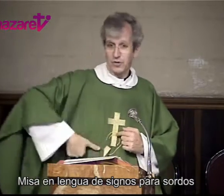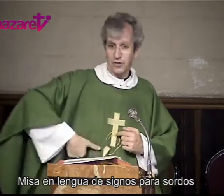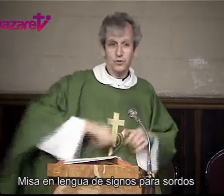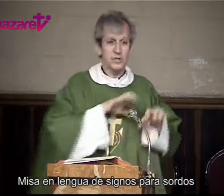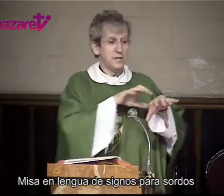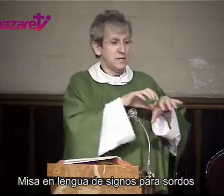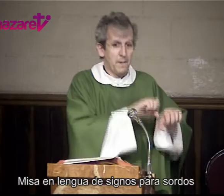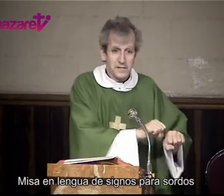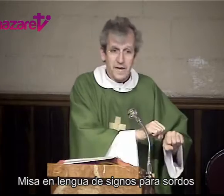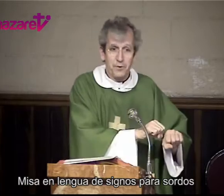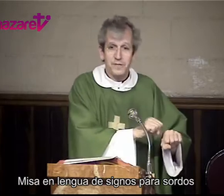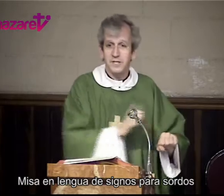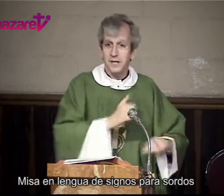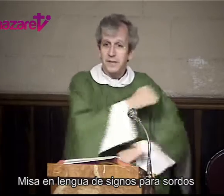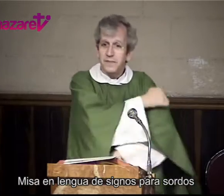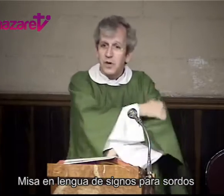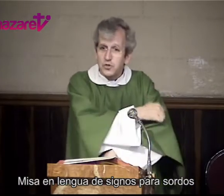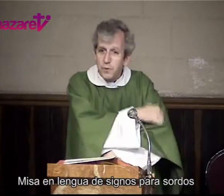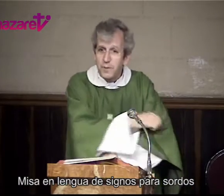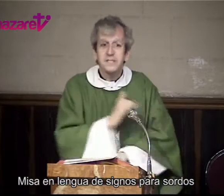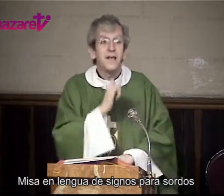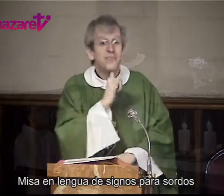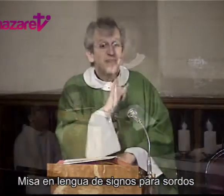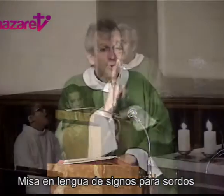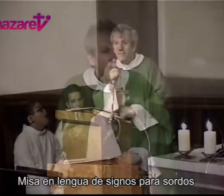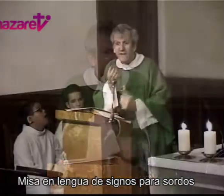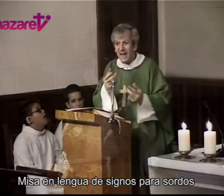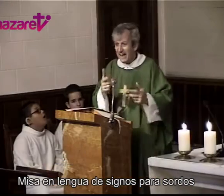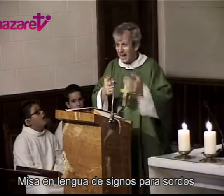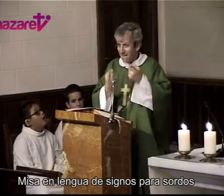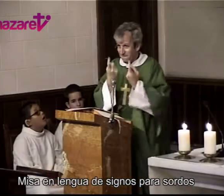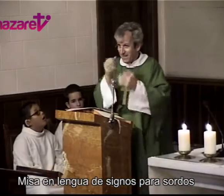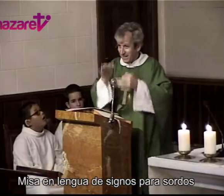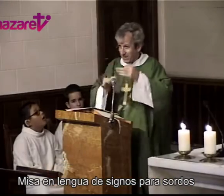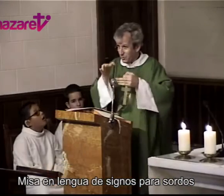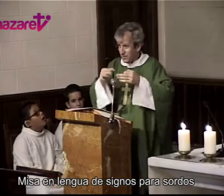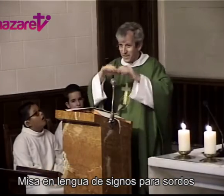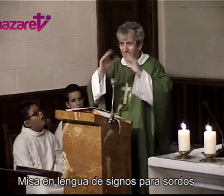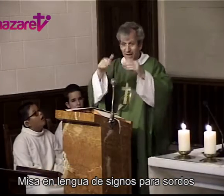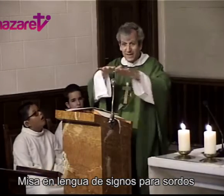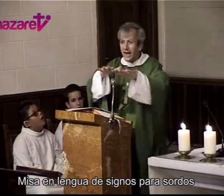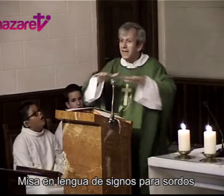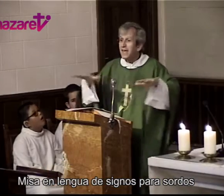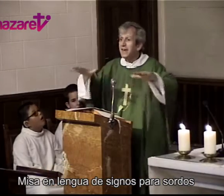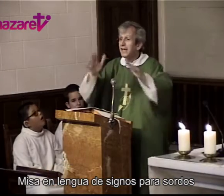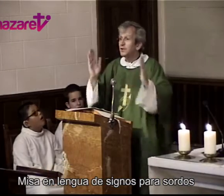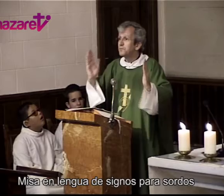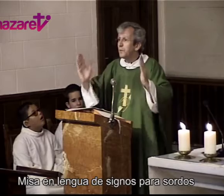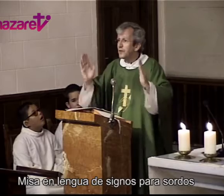ricos se aprovechen de los pobres, denuncia la falta de justicia que hay en aquellos momentos,